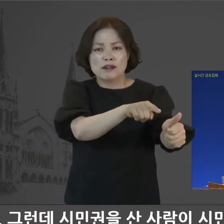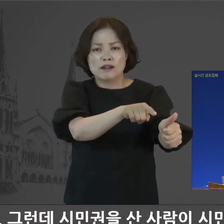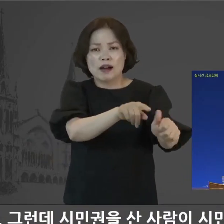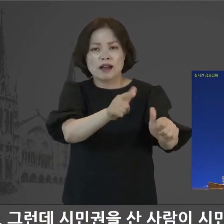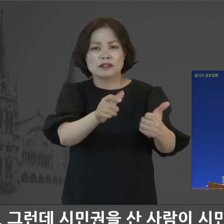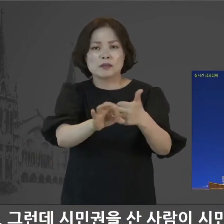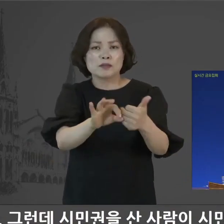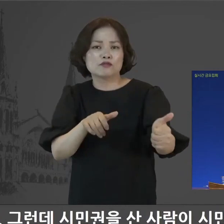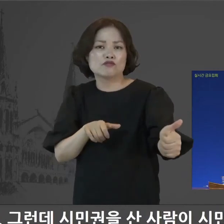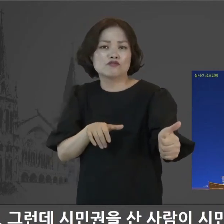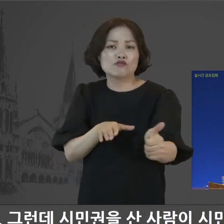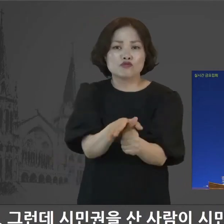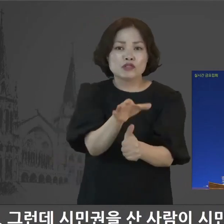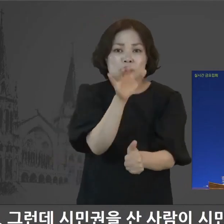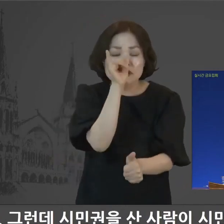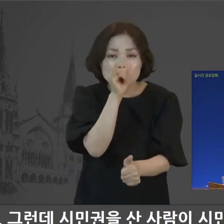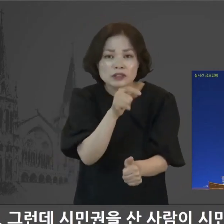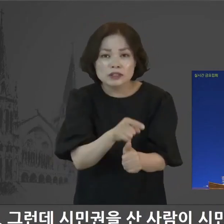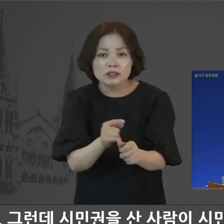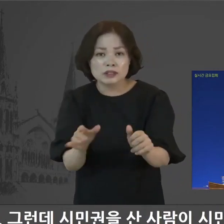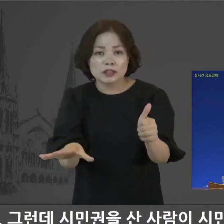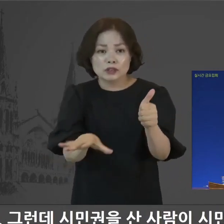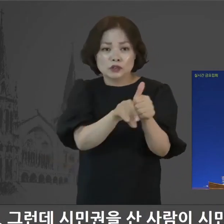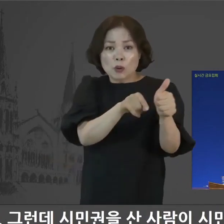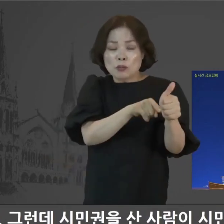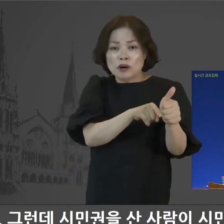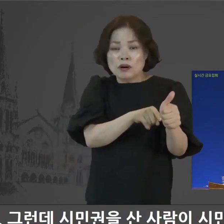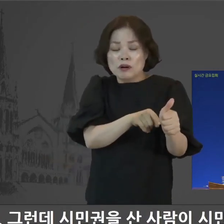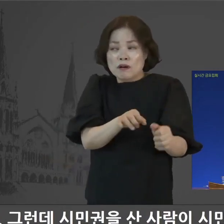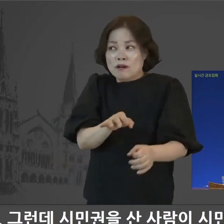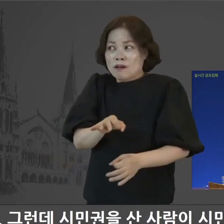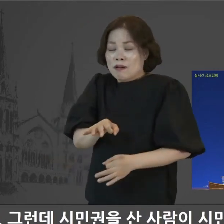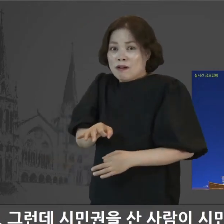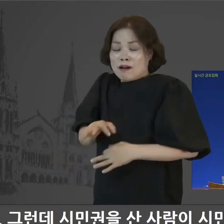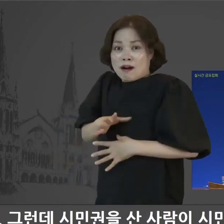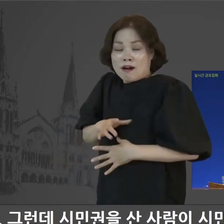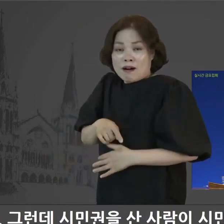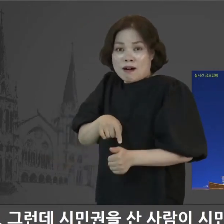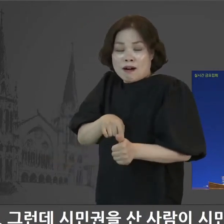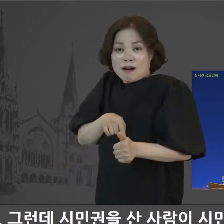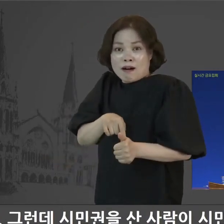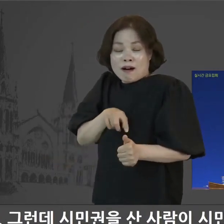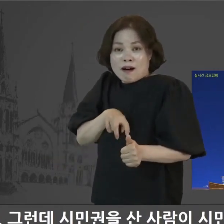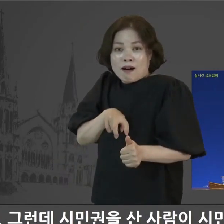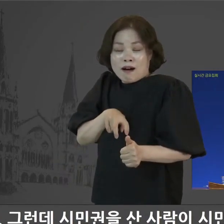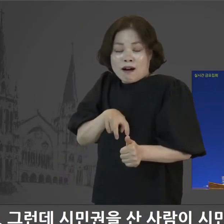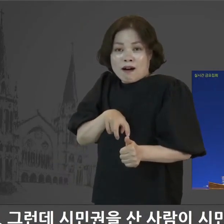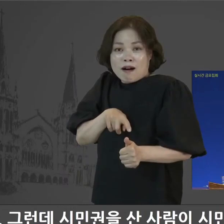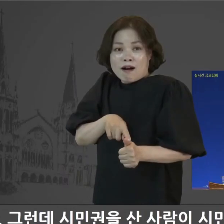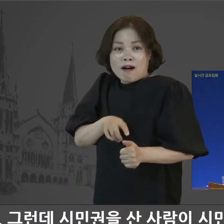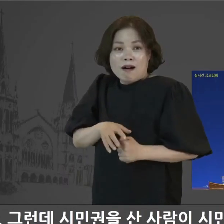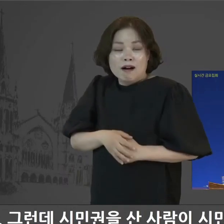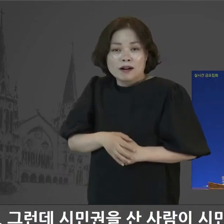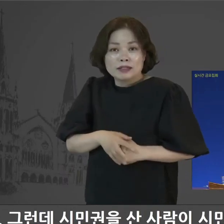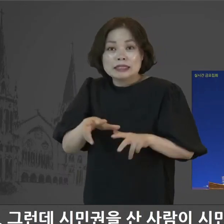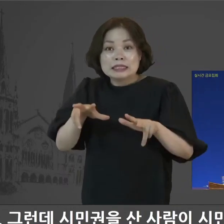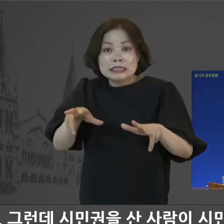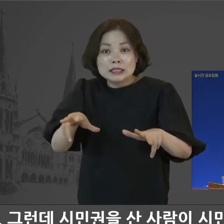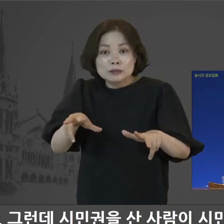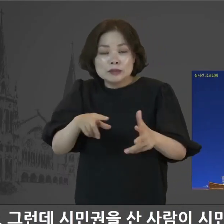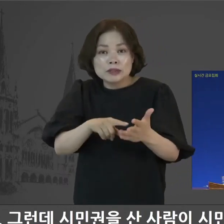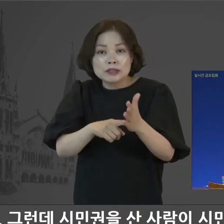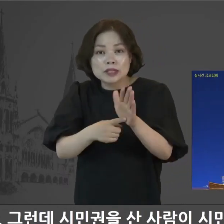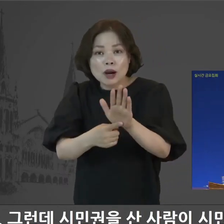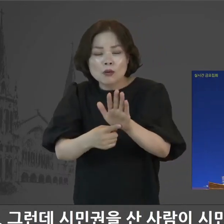사형이야. 그러니까 이 천부장이 굉장히 놀랐던 것이죠. 이게 이제 이 지금 쭉